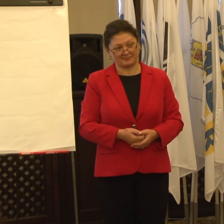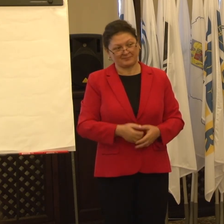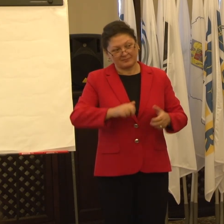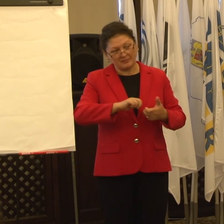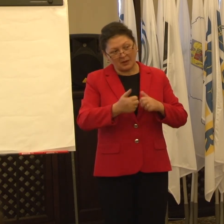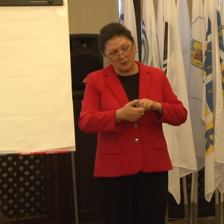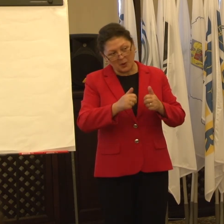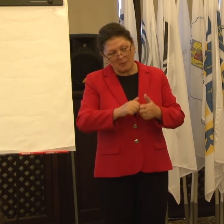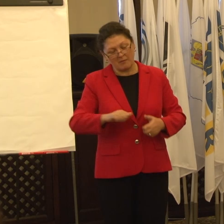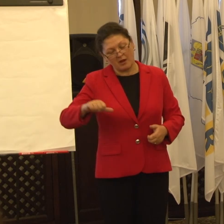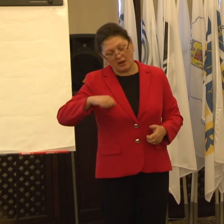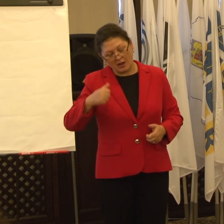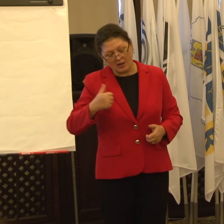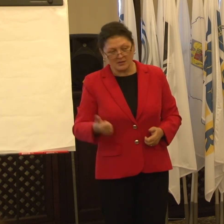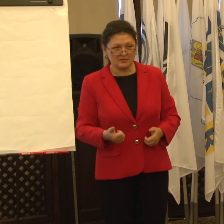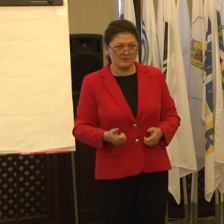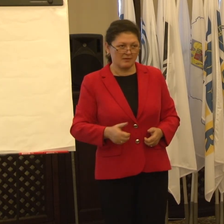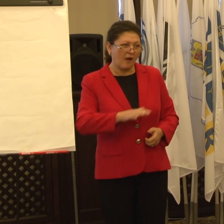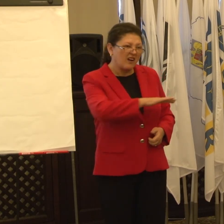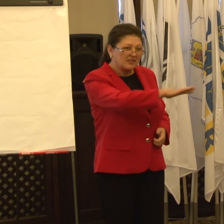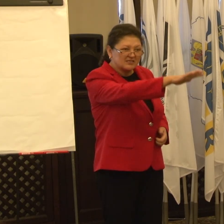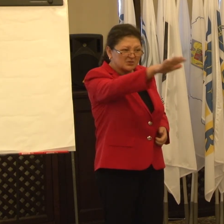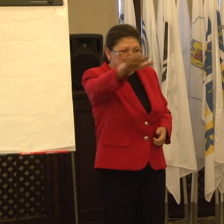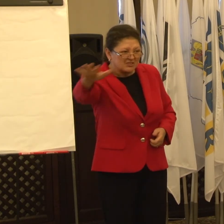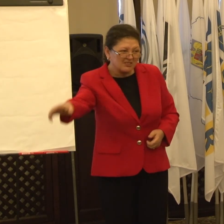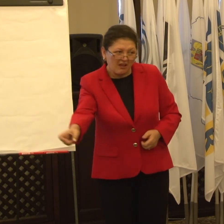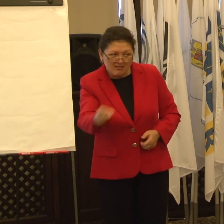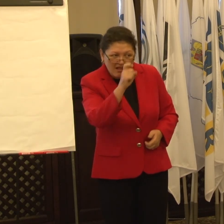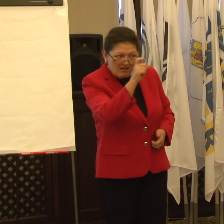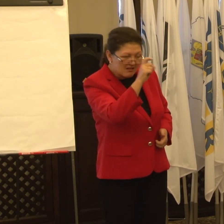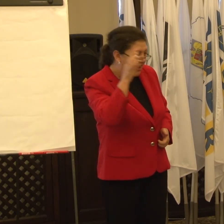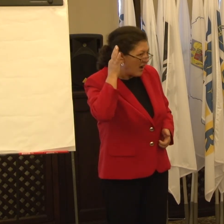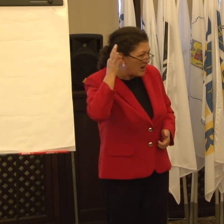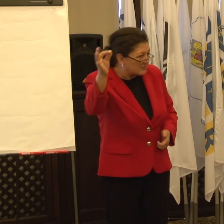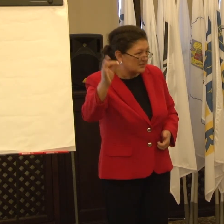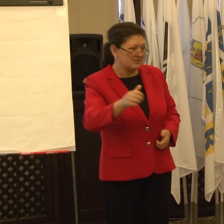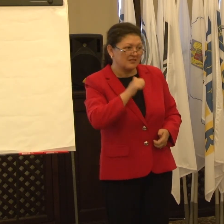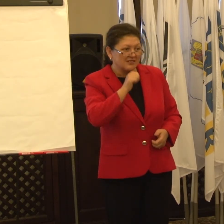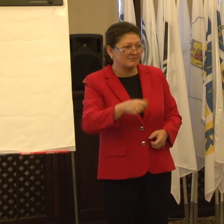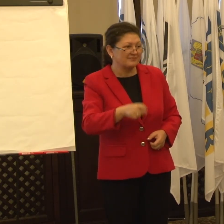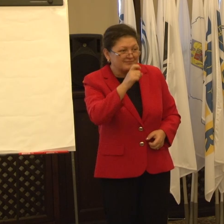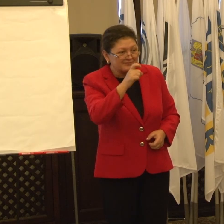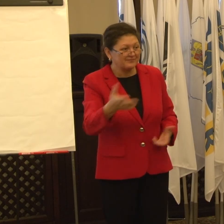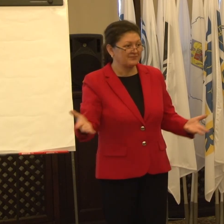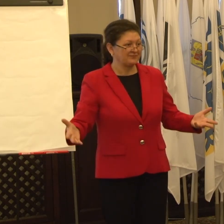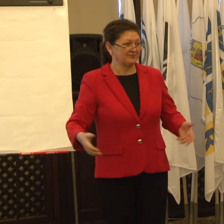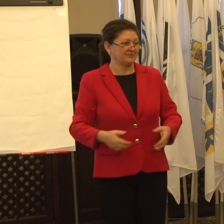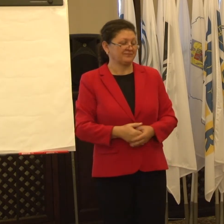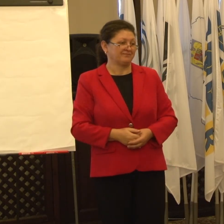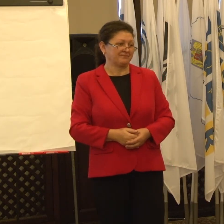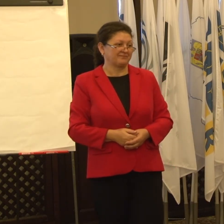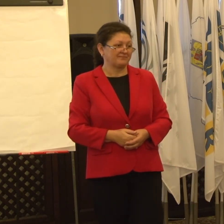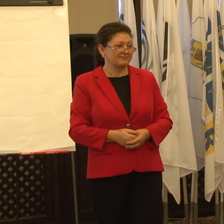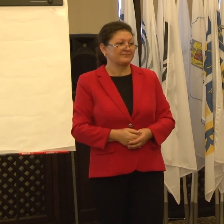99% din cazuri în mediu. Iar atunci când sunt și să spunem, provocați,